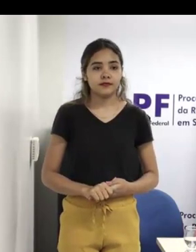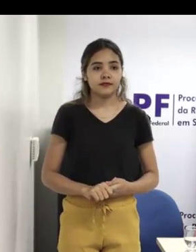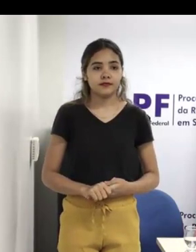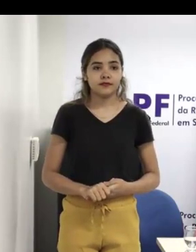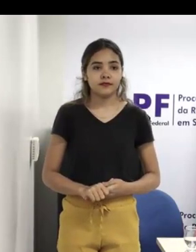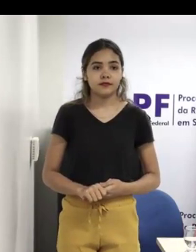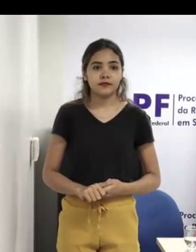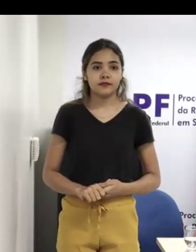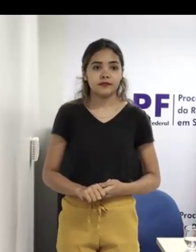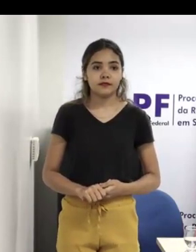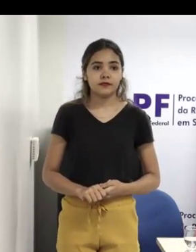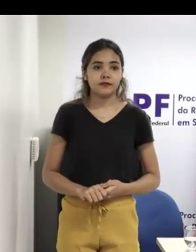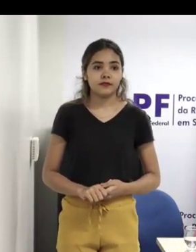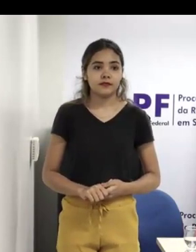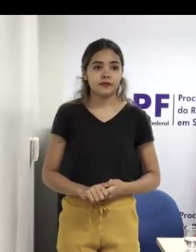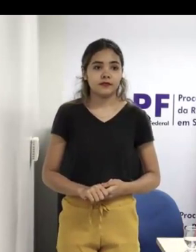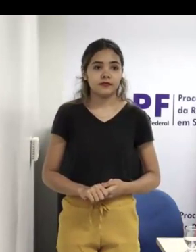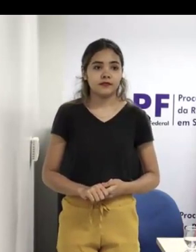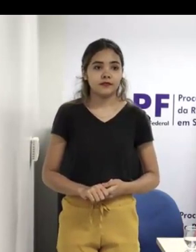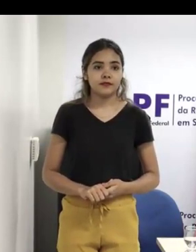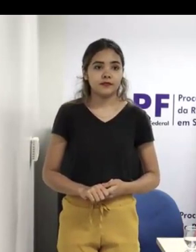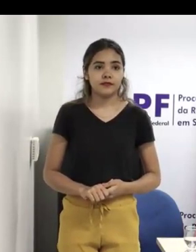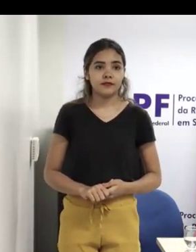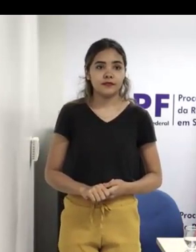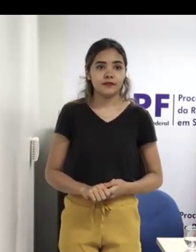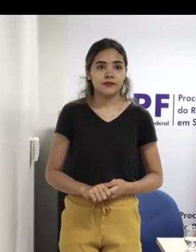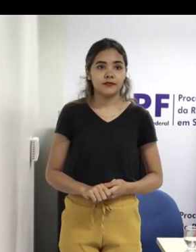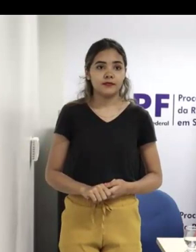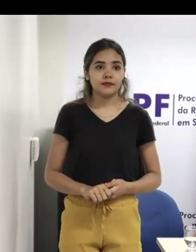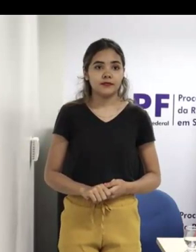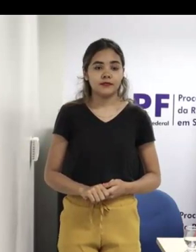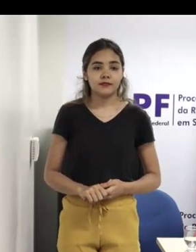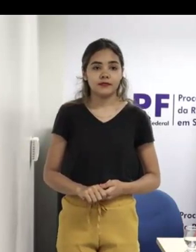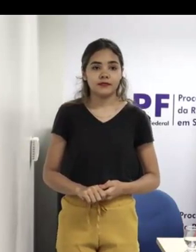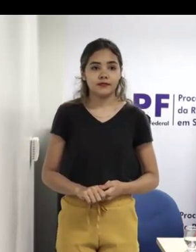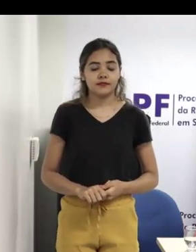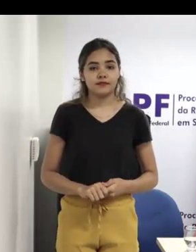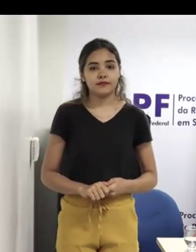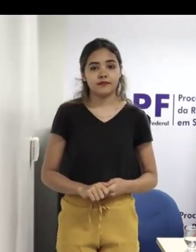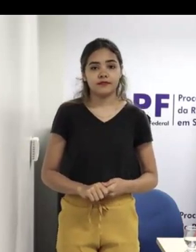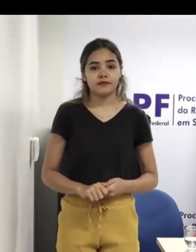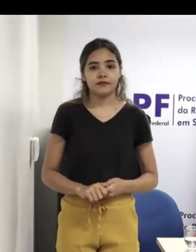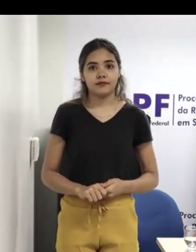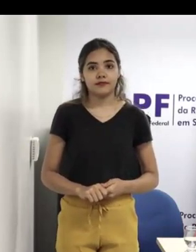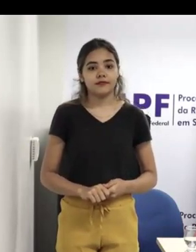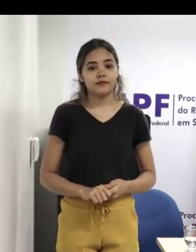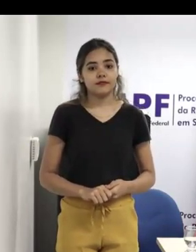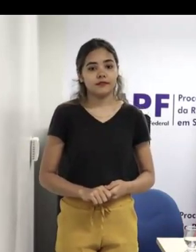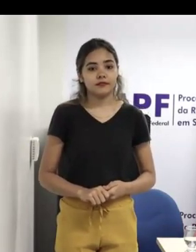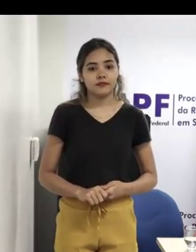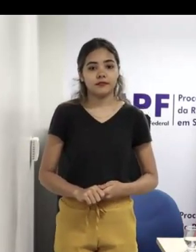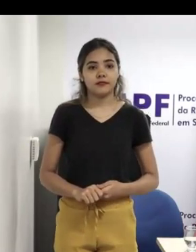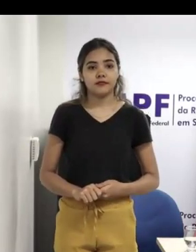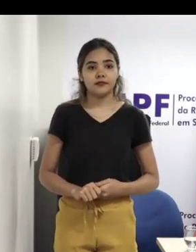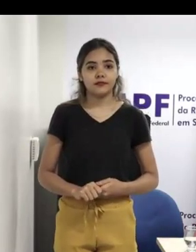vem com é com carinho mesmo com com com um aperto em alguma região do corpo né isso aqui que eu